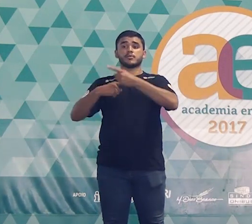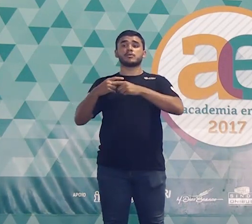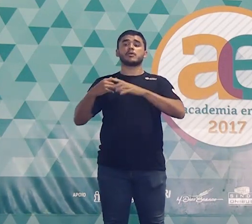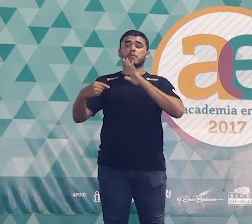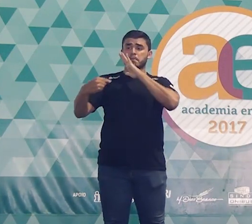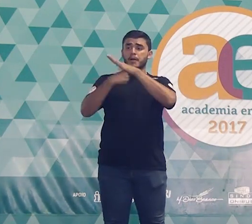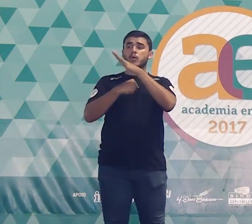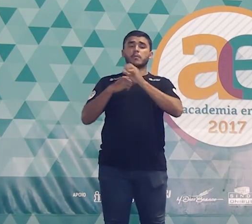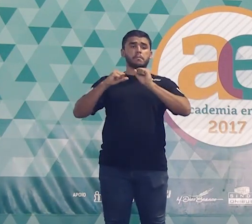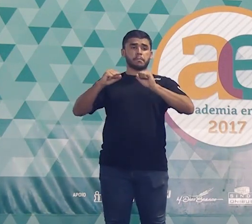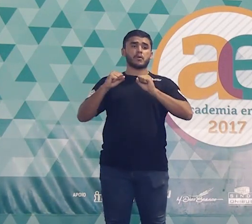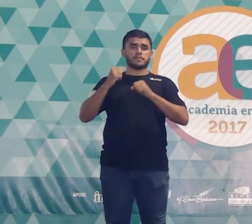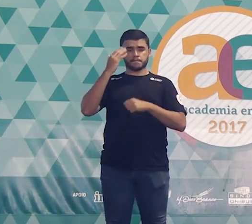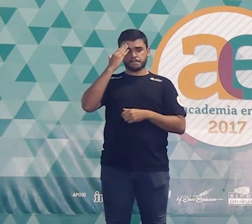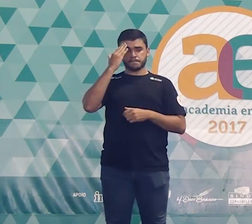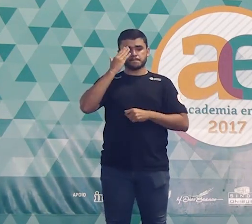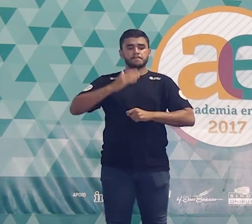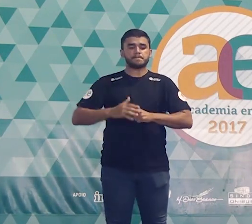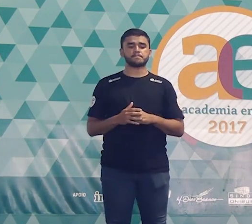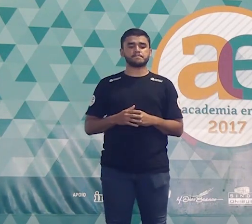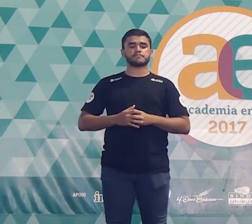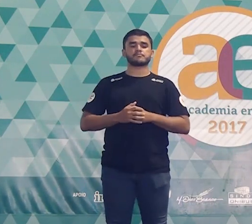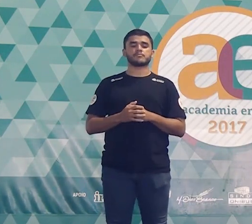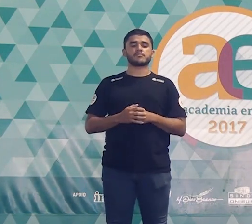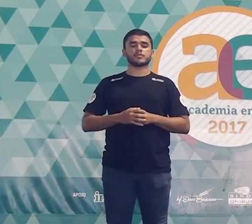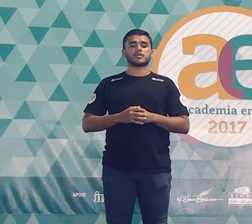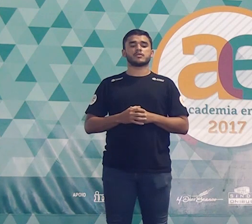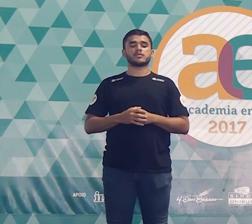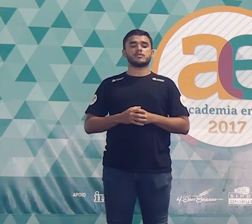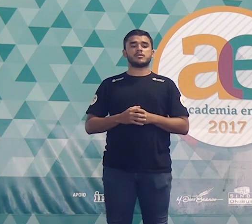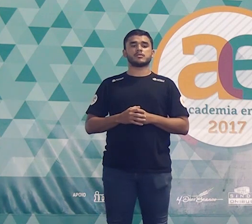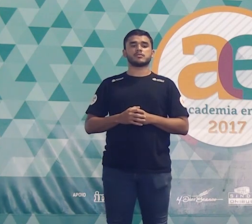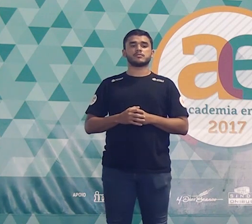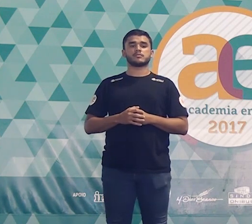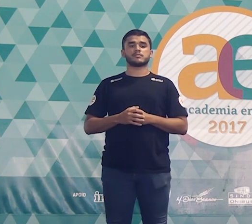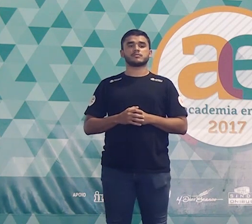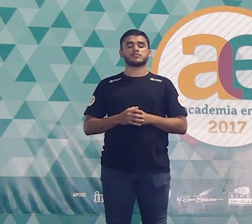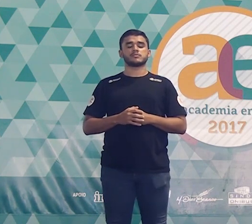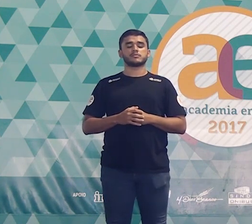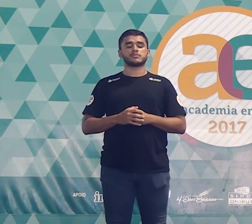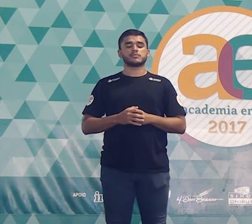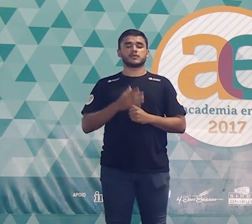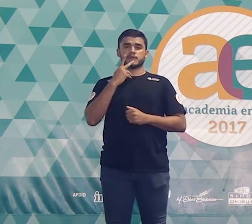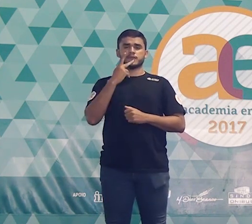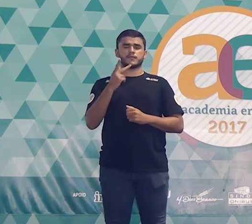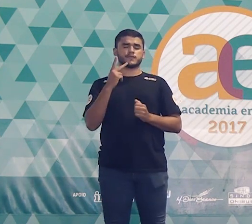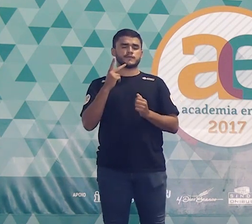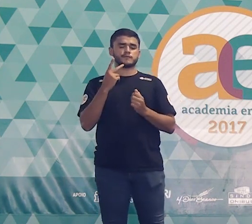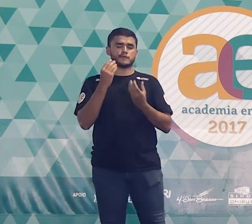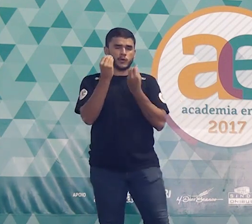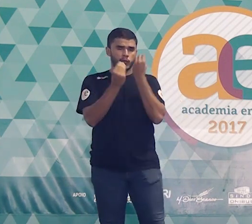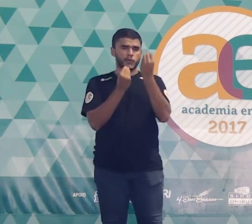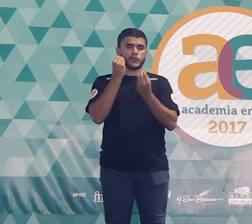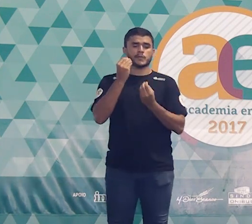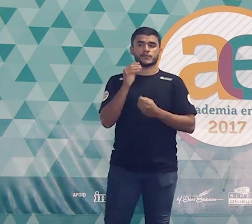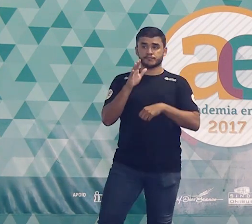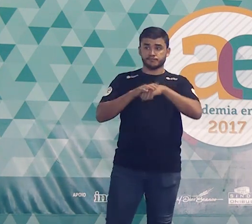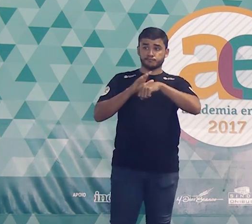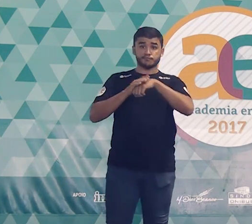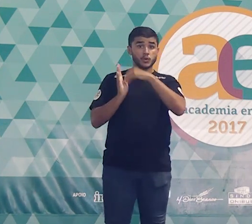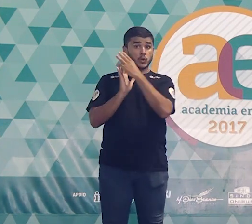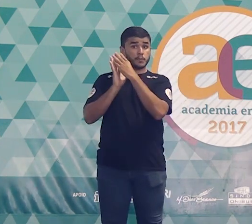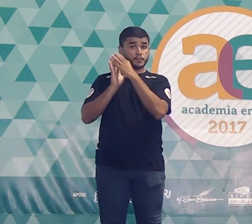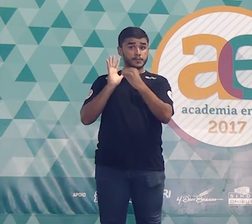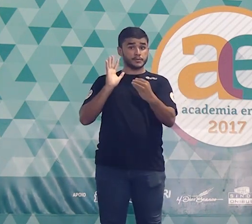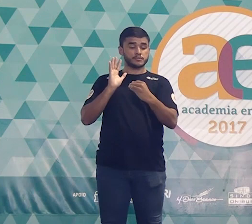Chega juntinho aqui que a gente tira a dúvida, tá? Sem problema. Gente, vamos falar agora de um sistema que é extremamente importante. Anote na sua